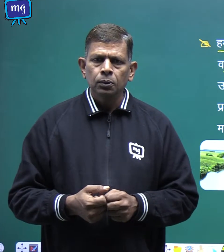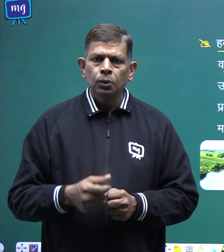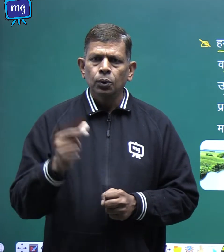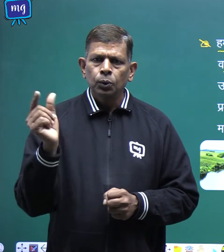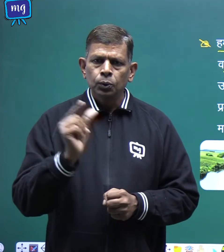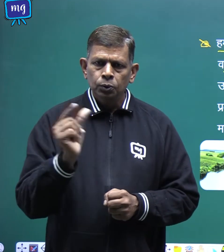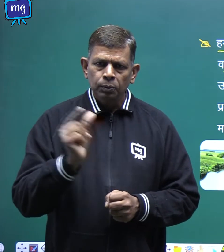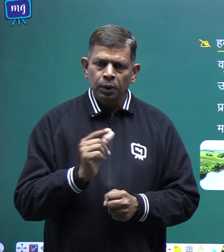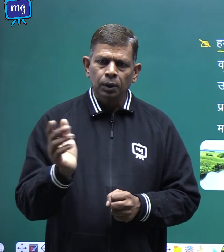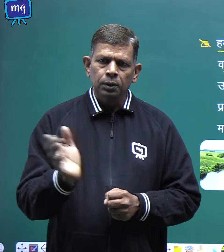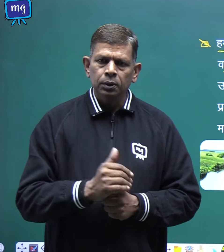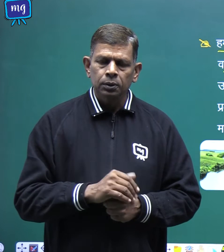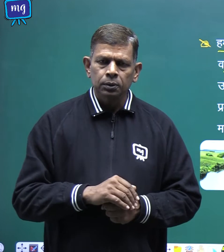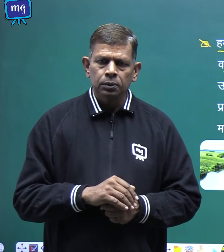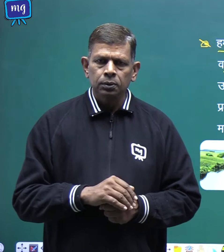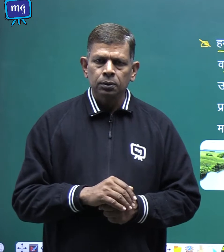उपयोग में लाते हैं।